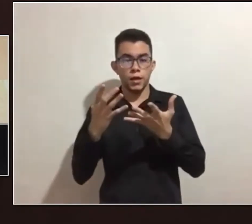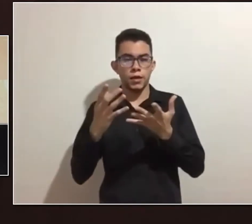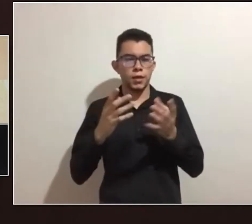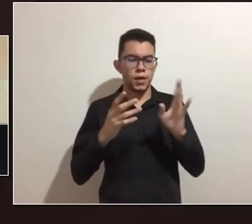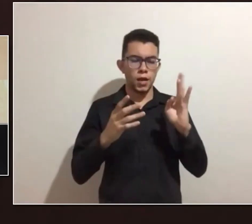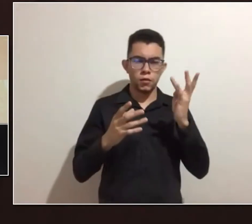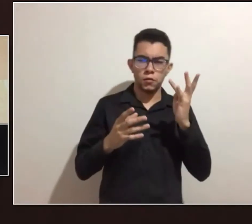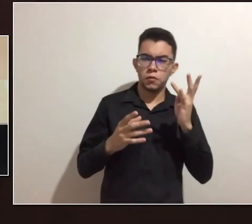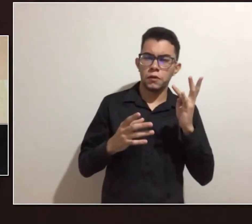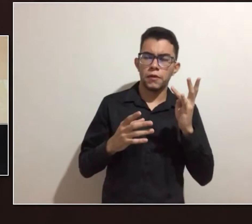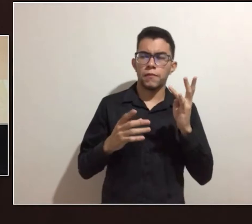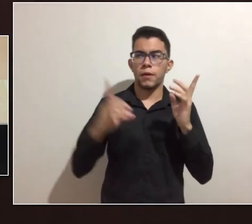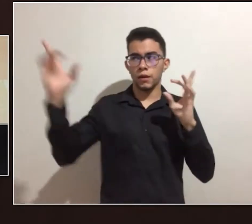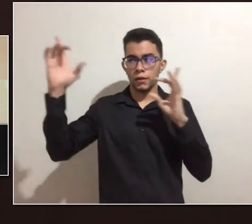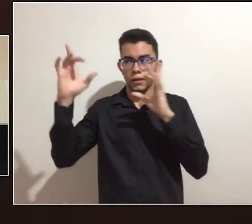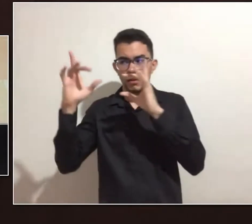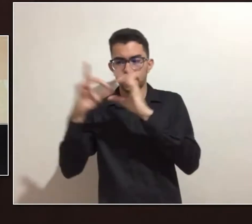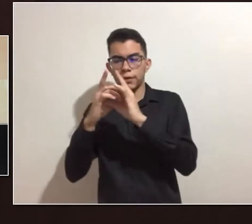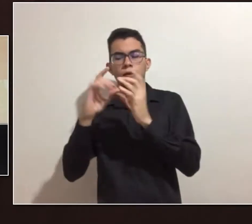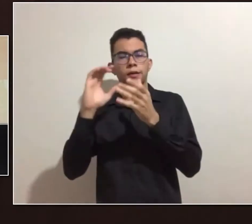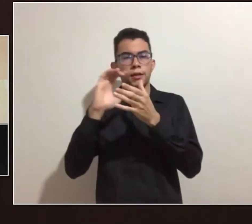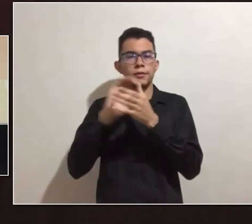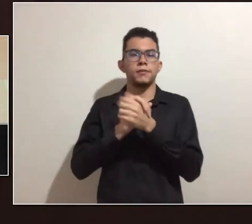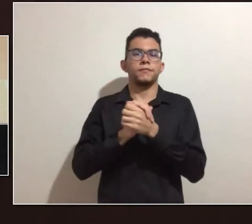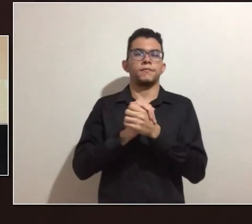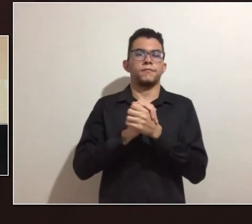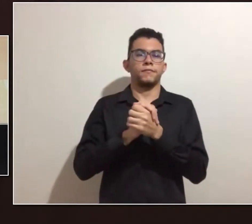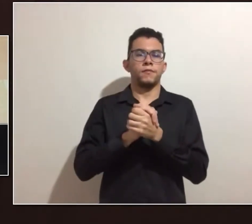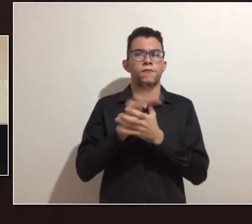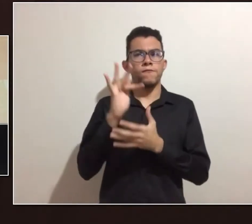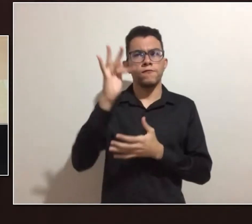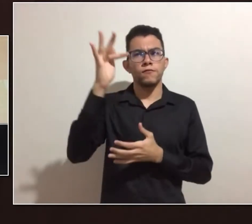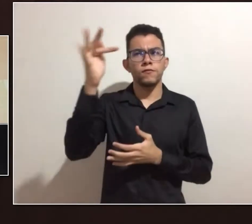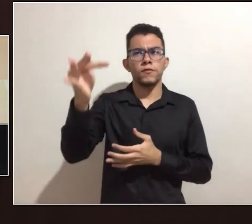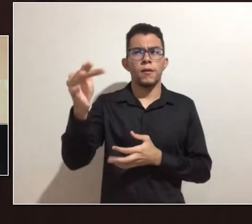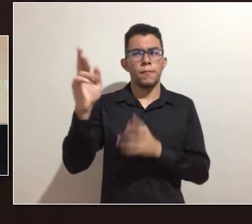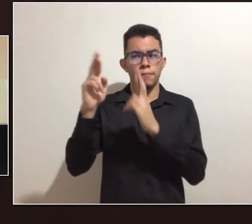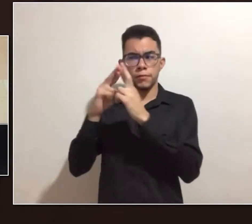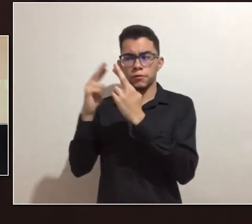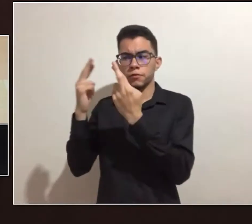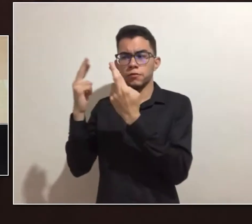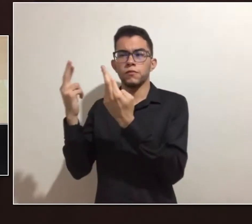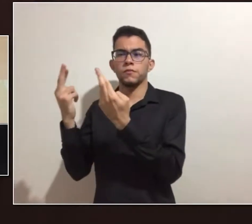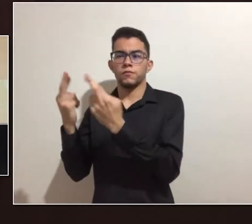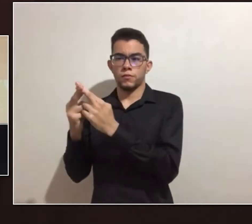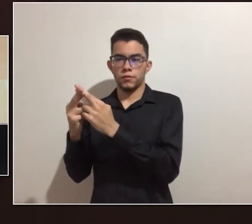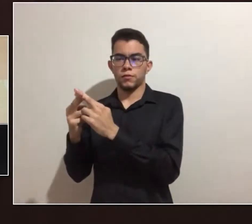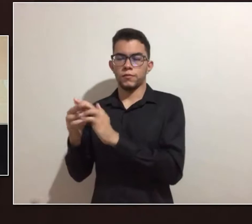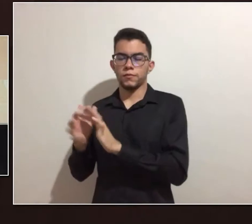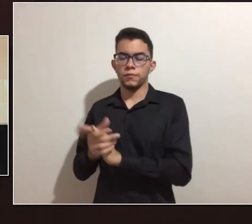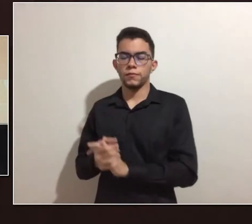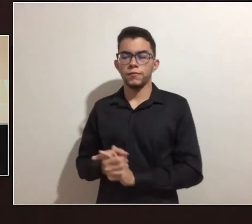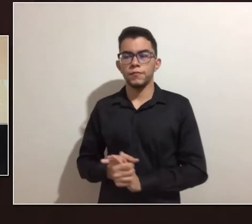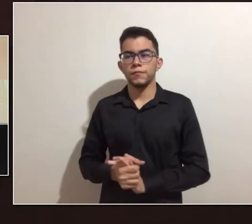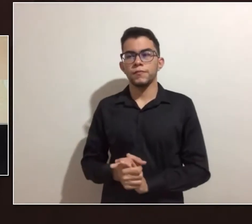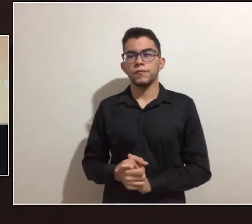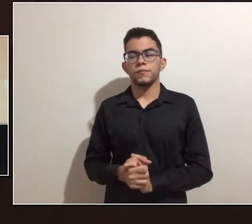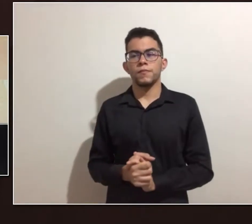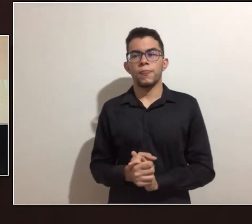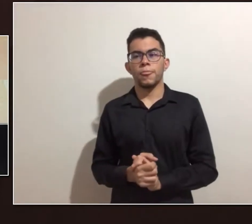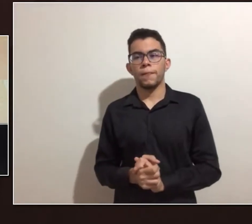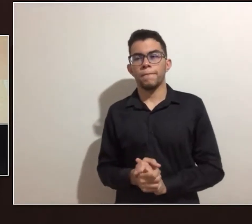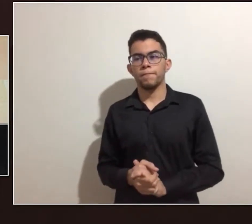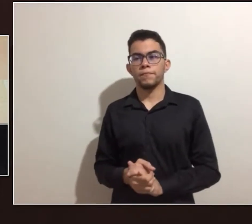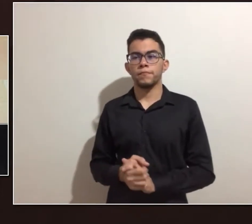e mandou buscar, não na terra onde ele estava, não nos animais que